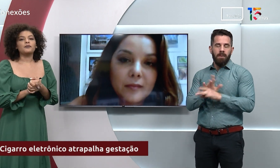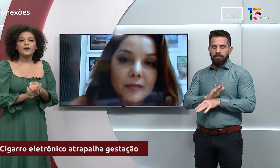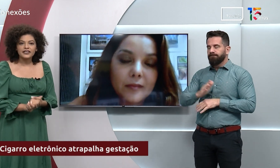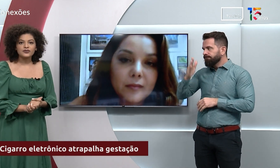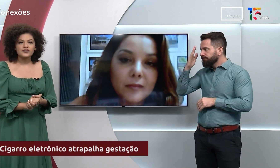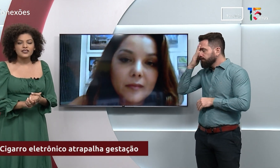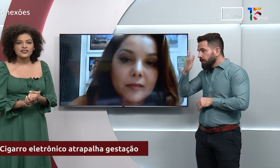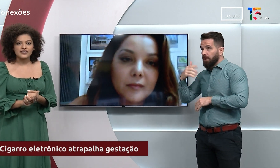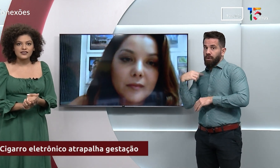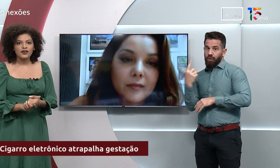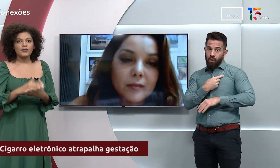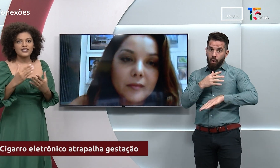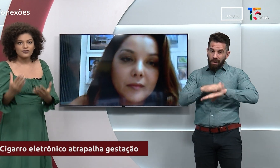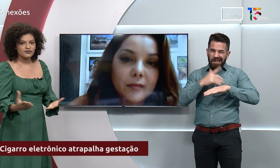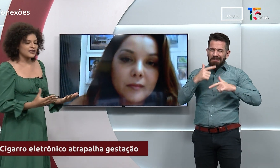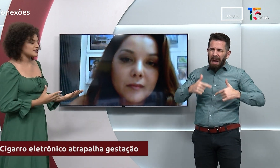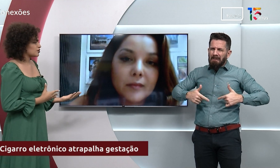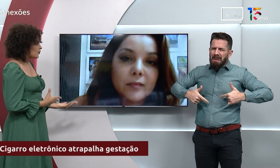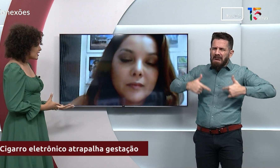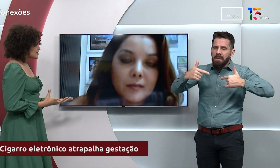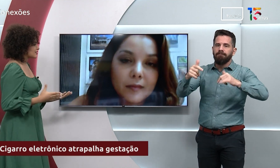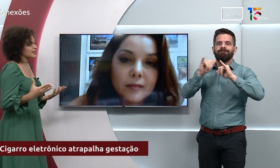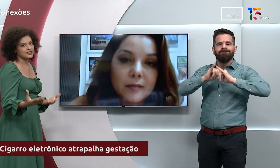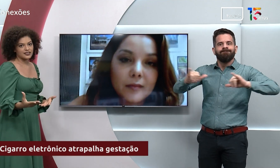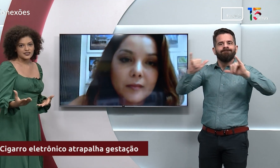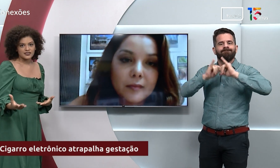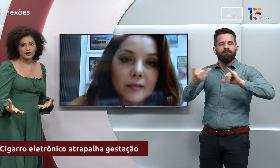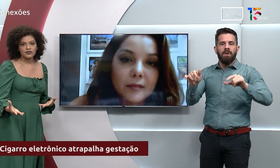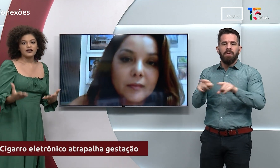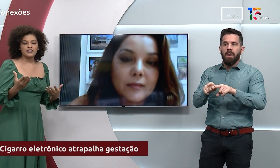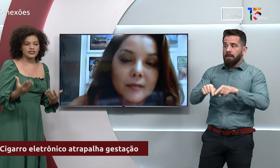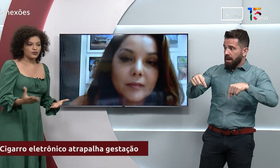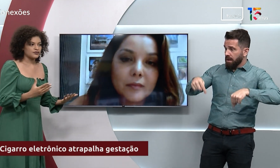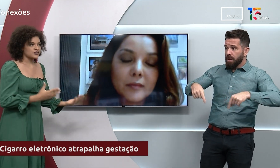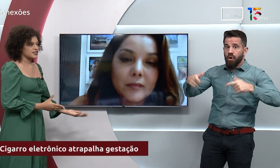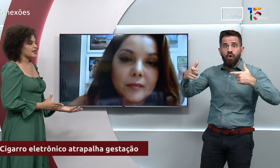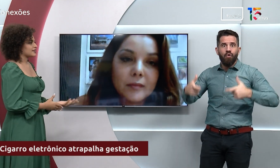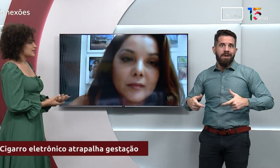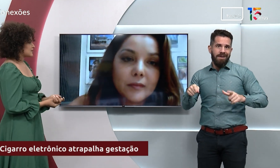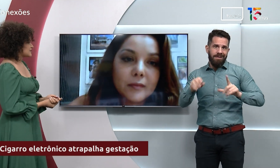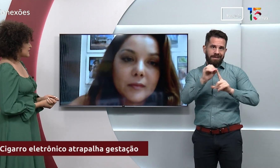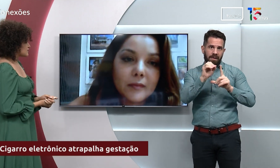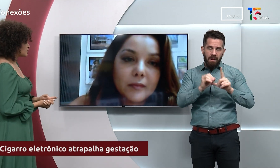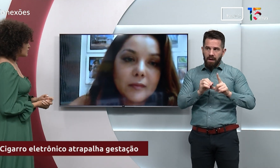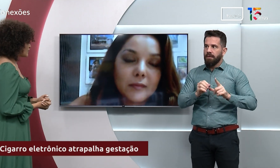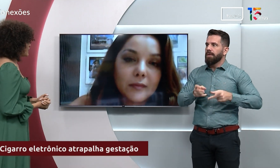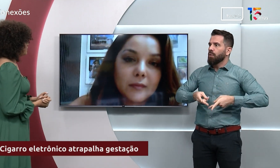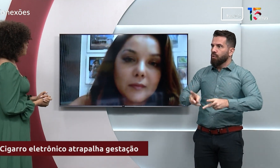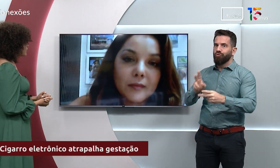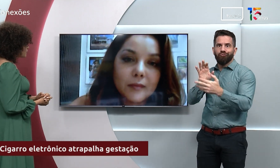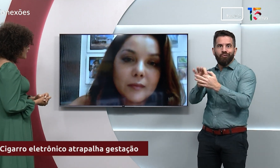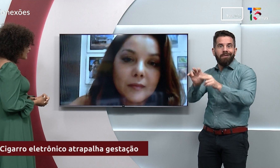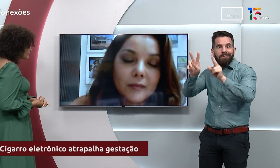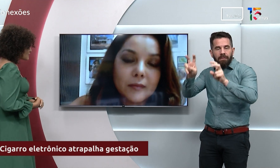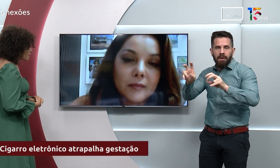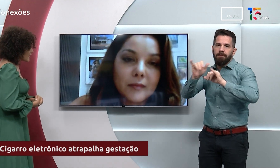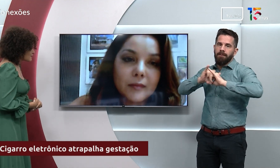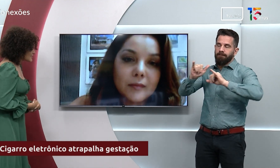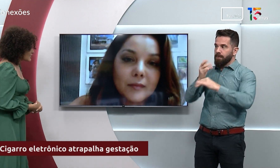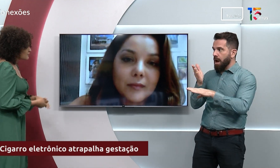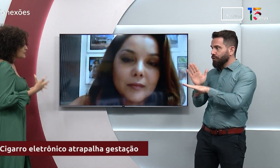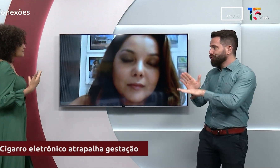senso comum, essa ideia de que o cigarro eletrônico é uma boa opção, né? Mas como a senhora já encerrou, era a minha última